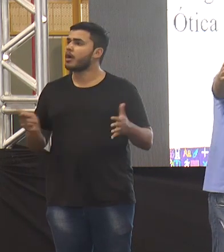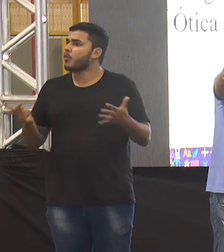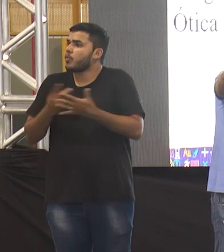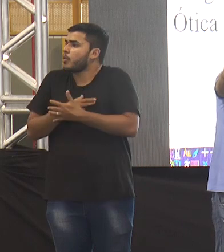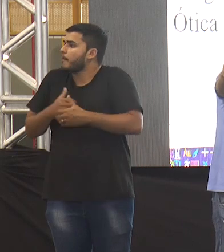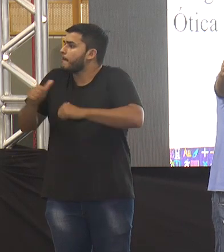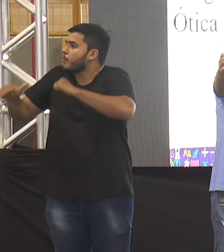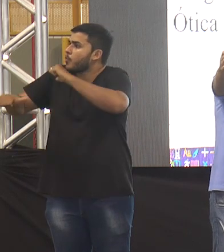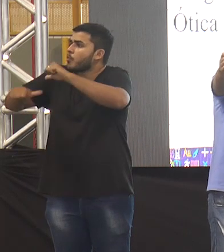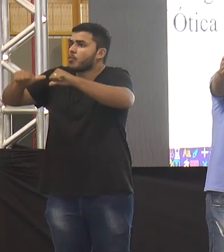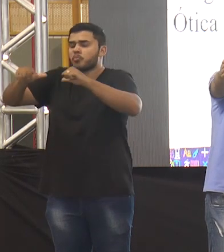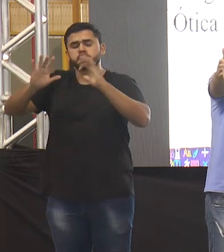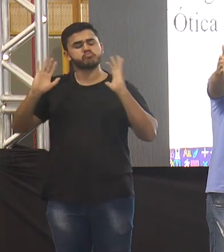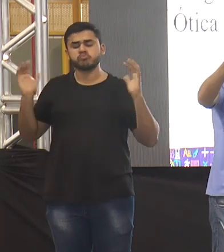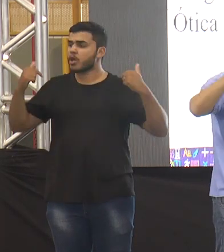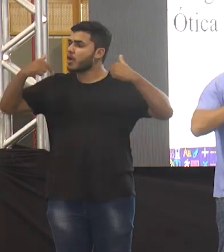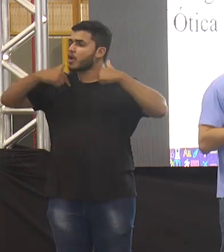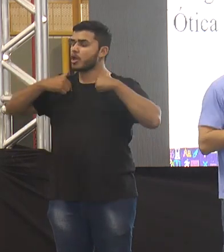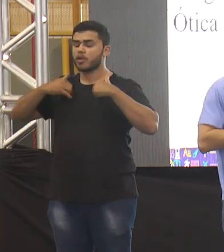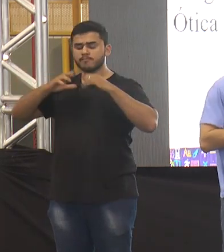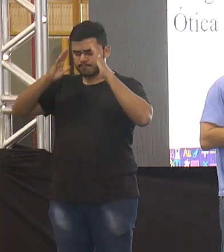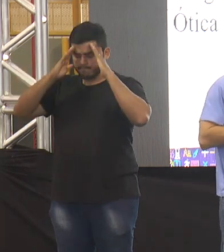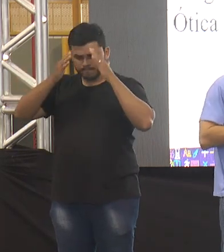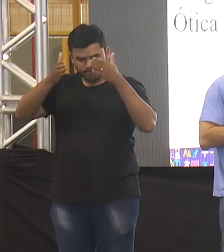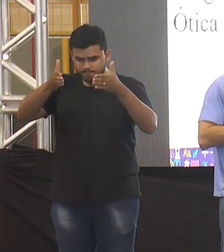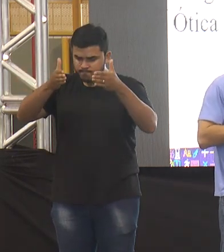mundo e ele não sai de cima dessa linha.